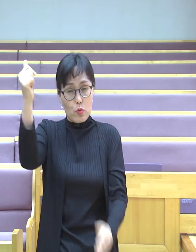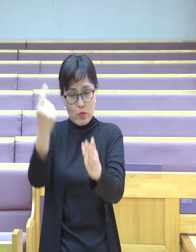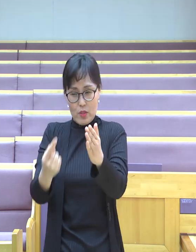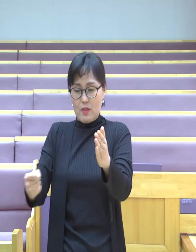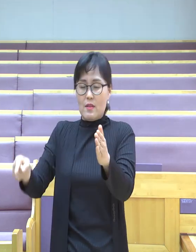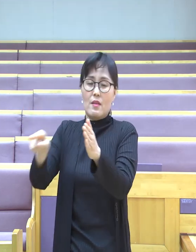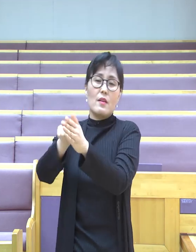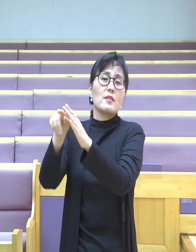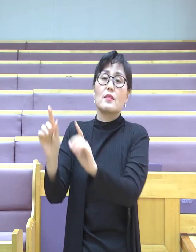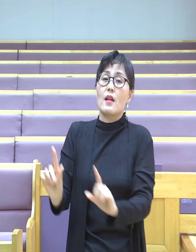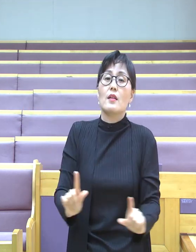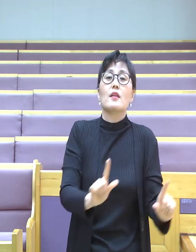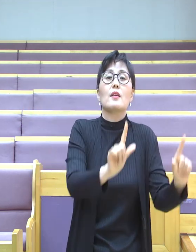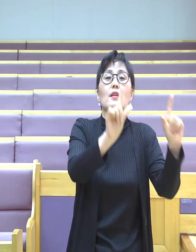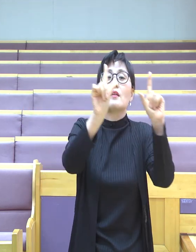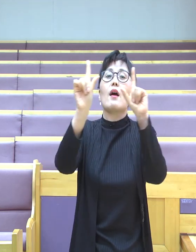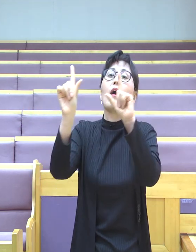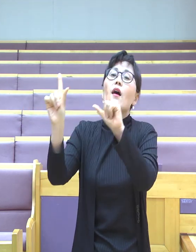위에